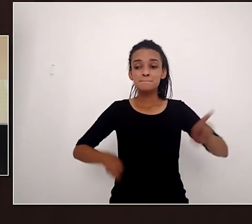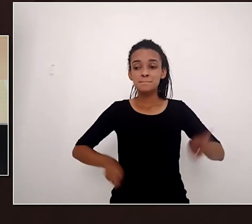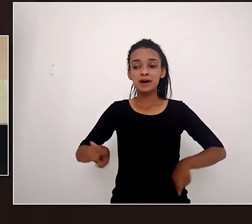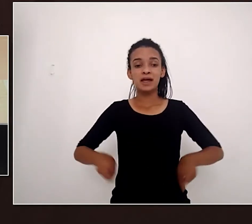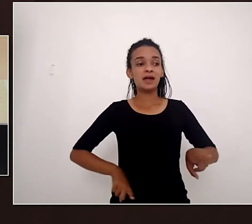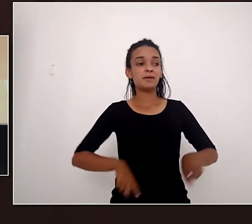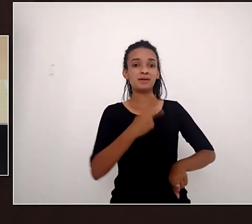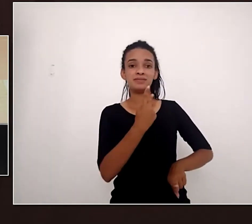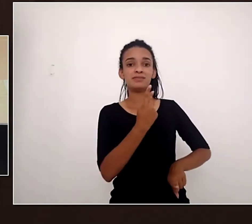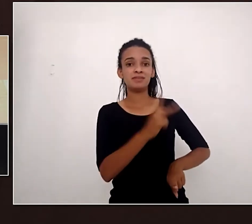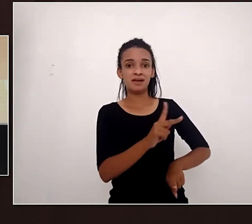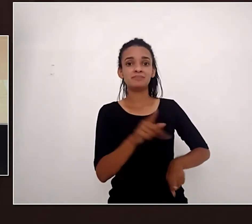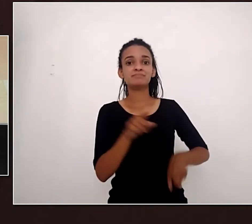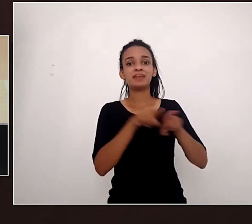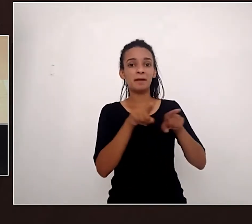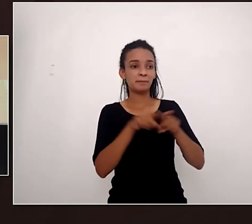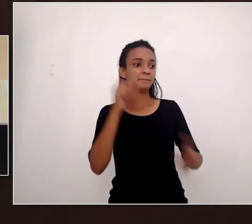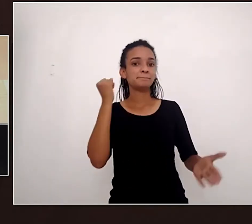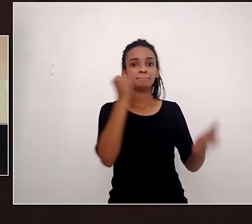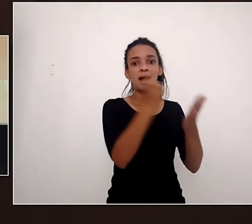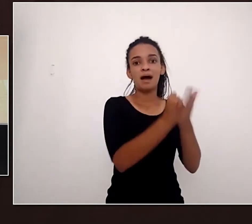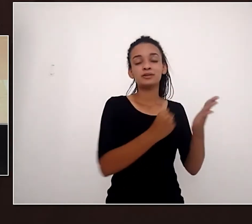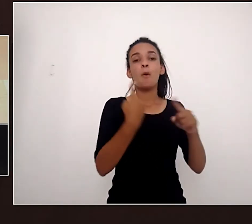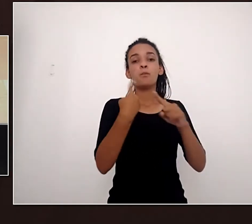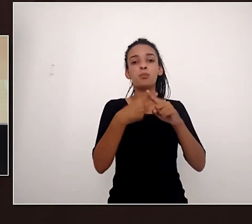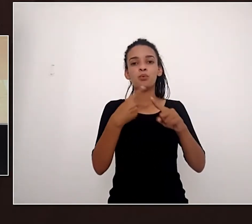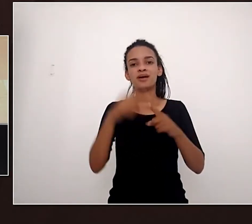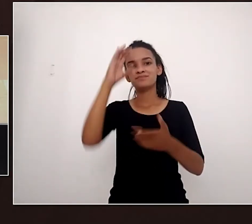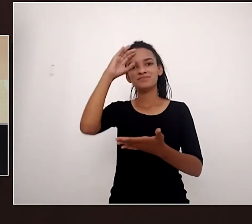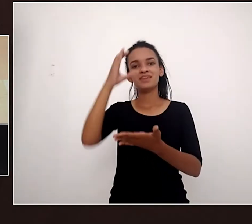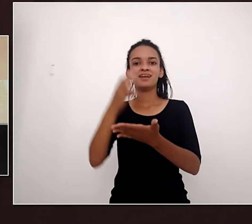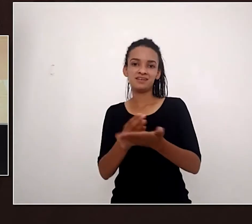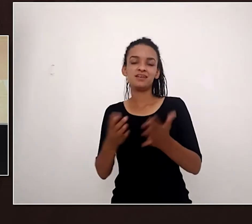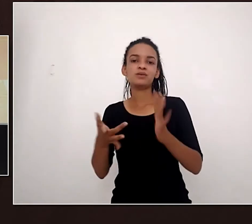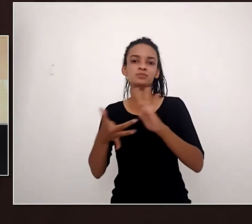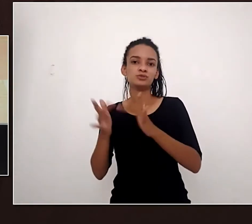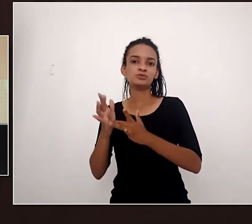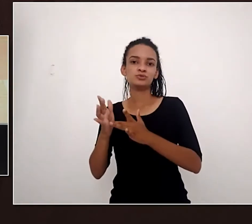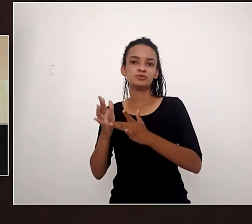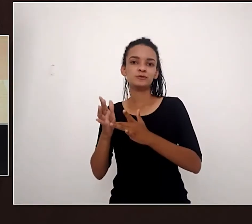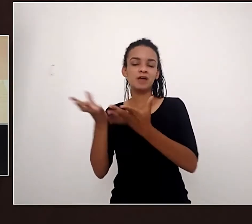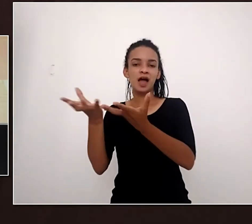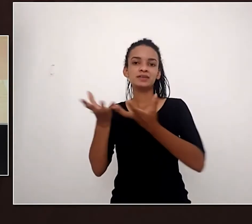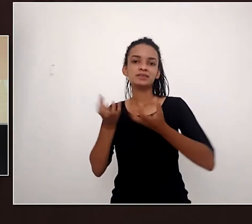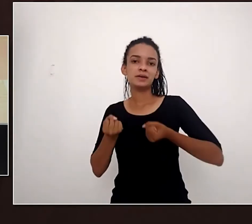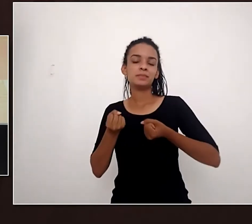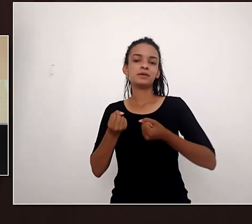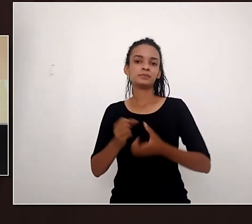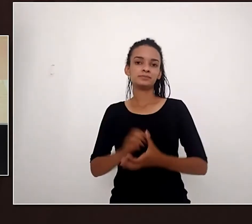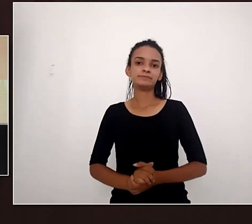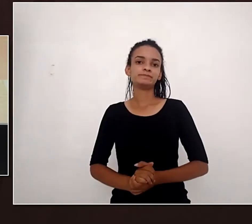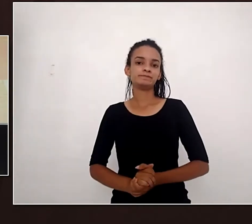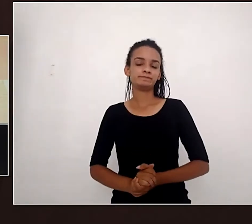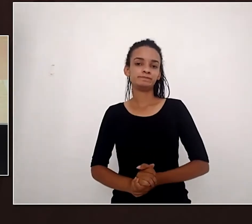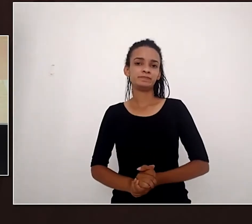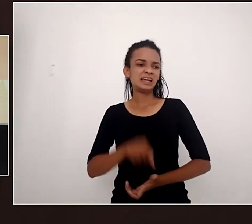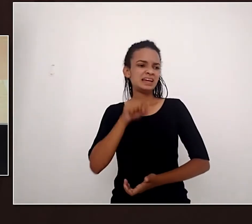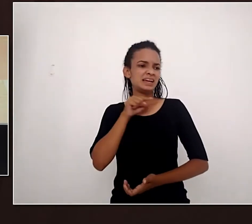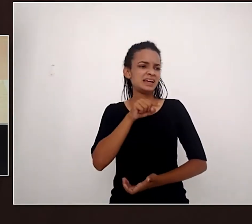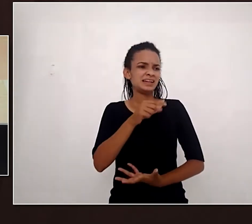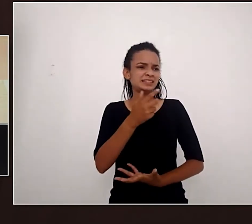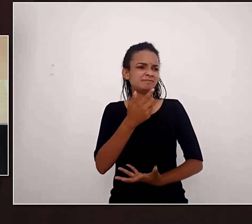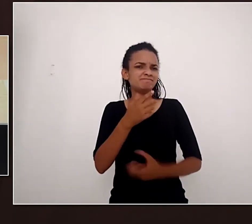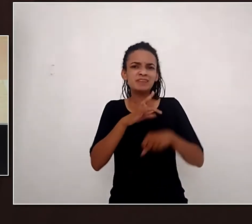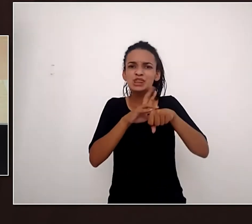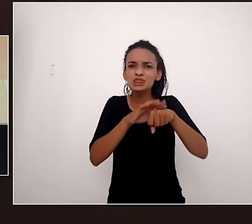terem abraçado o Evangelho de Cristo. Então, ele era tão doente, que ele chegou